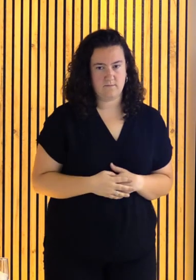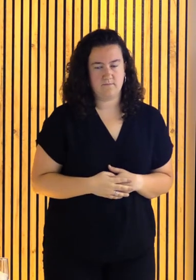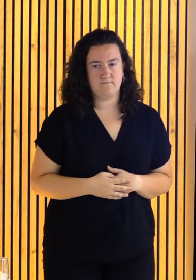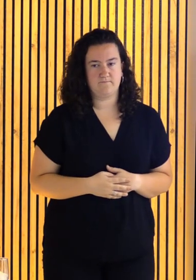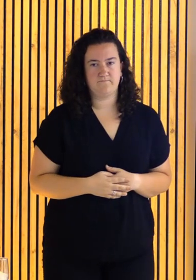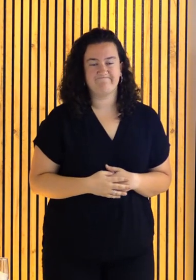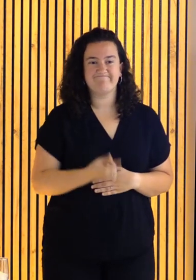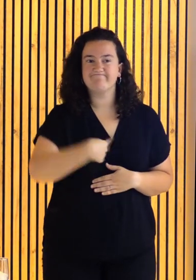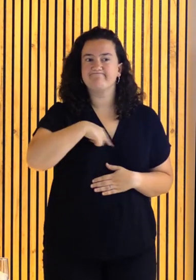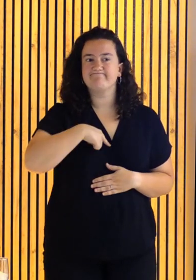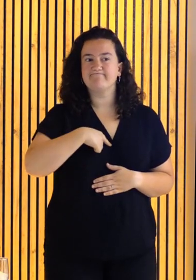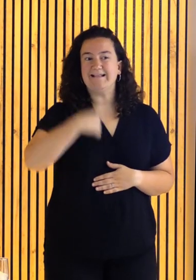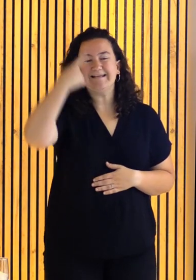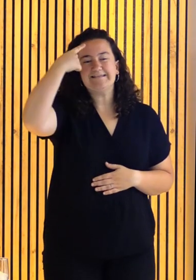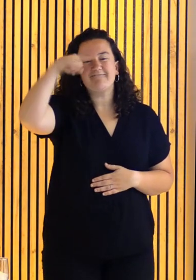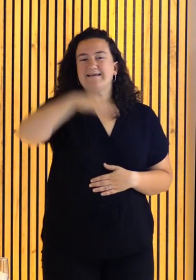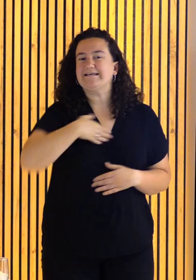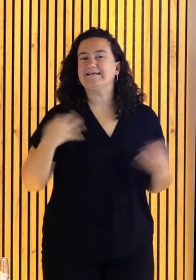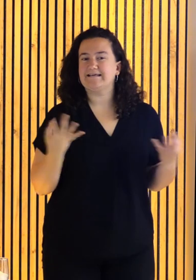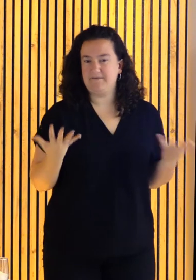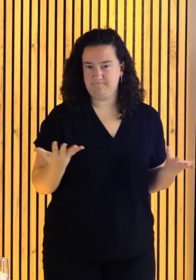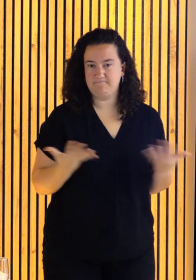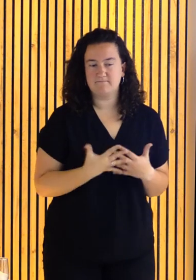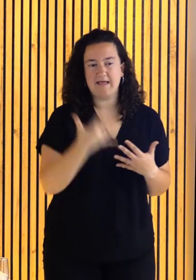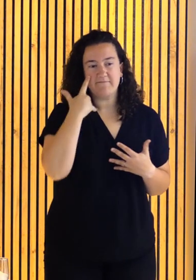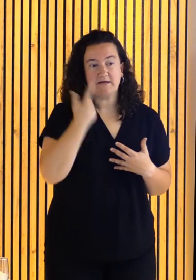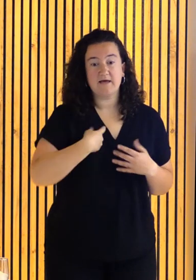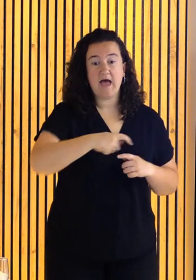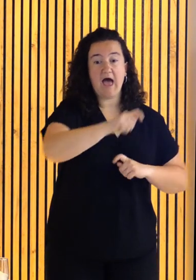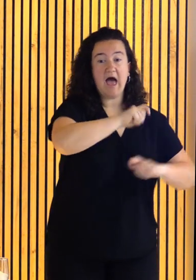Hau da, jakine genuena zen, ea elkarte horietan,